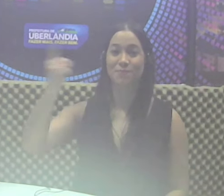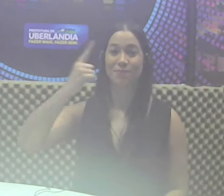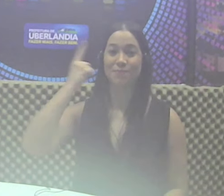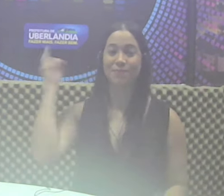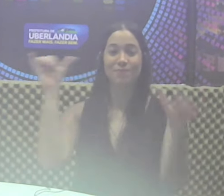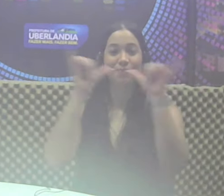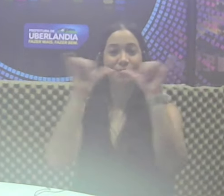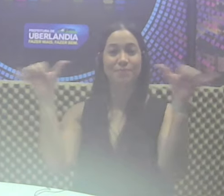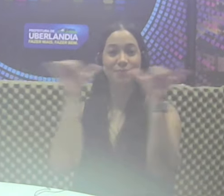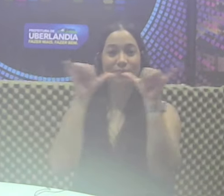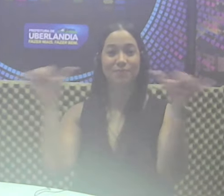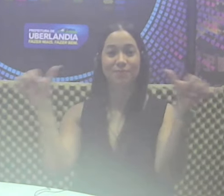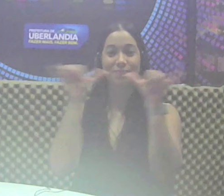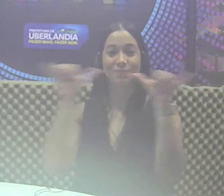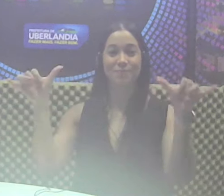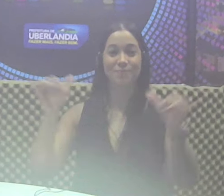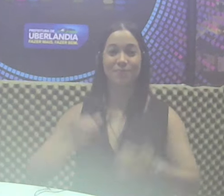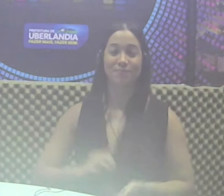Giro de notícias.